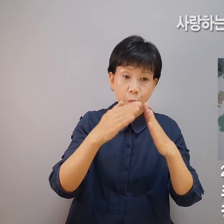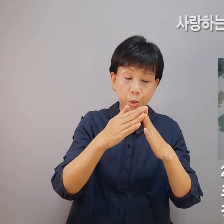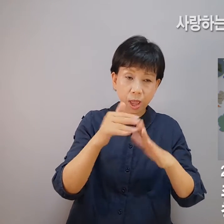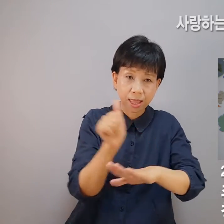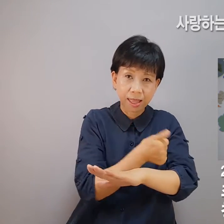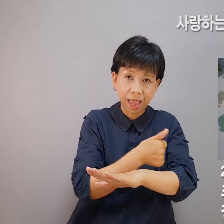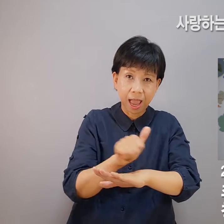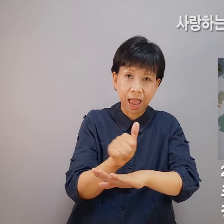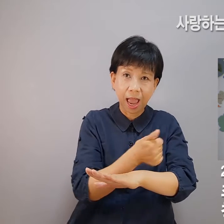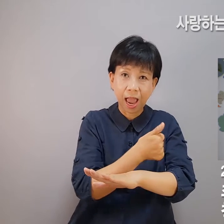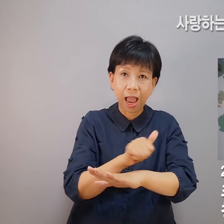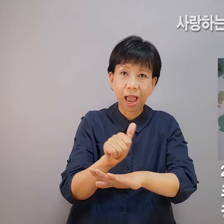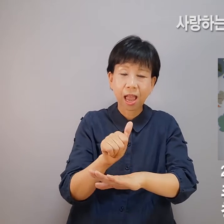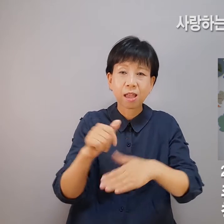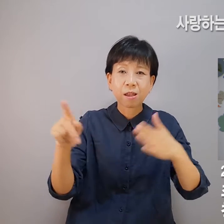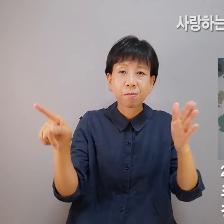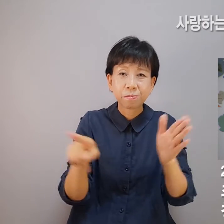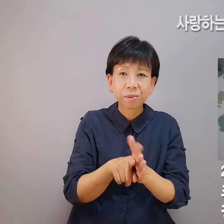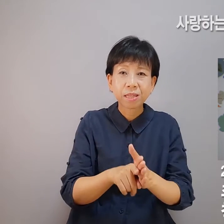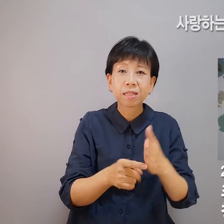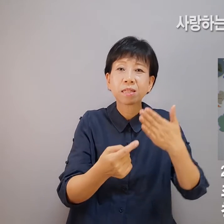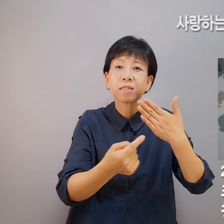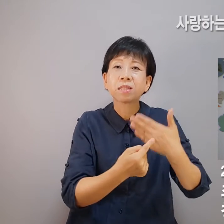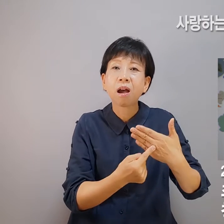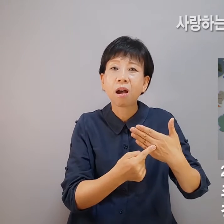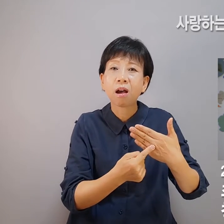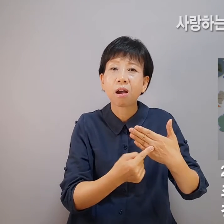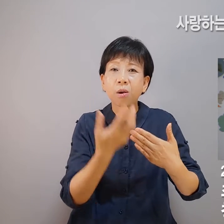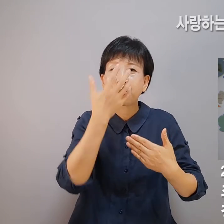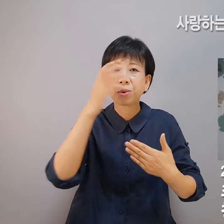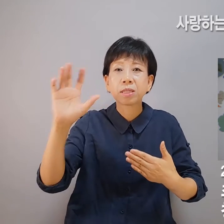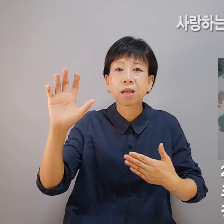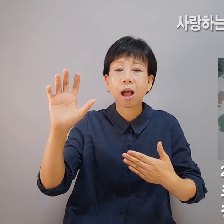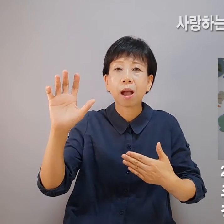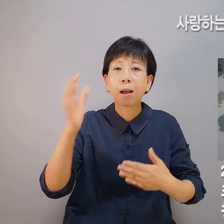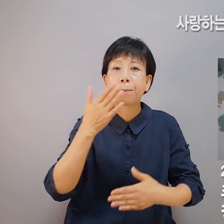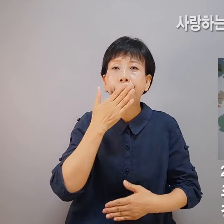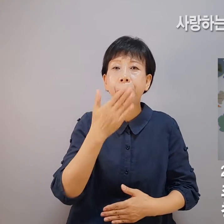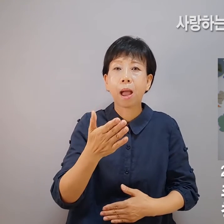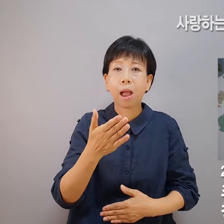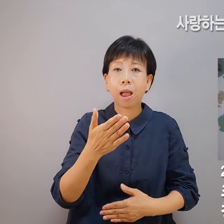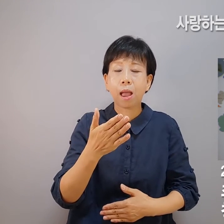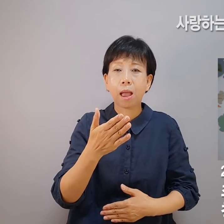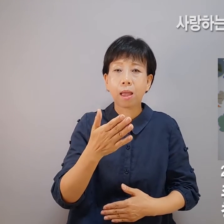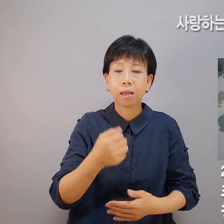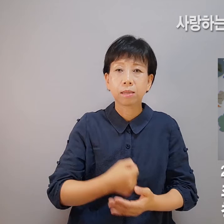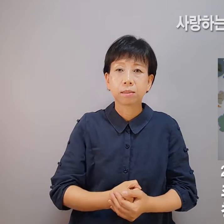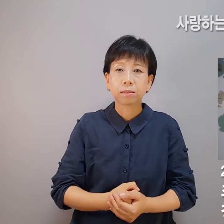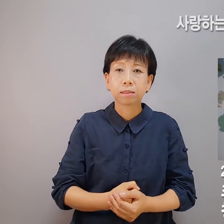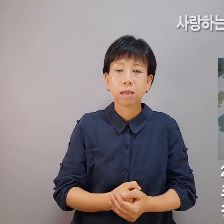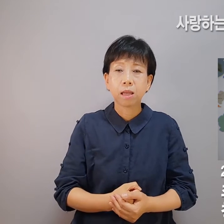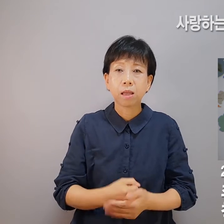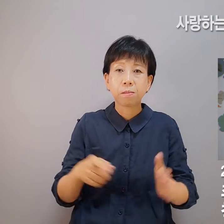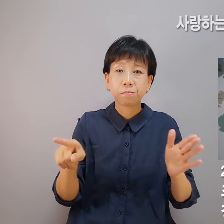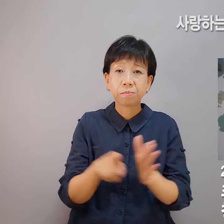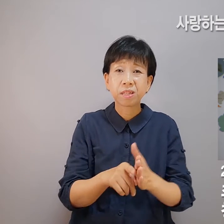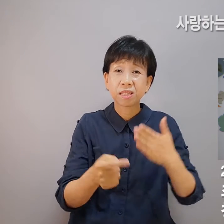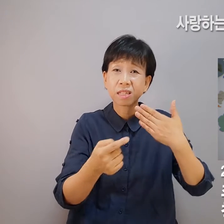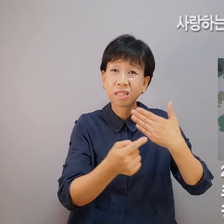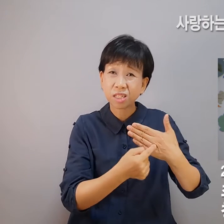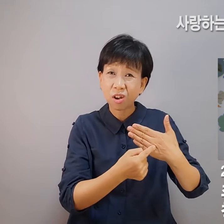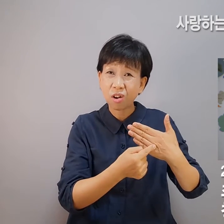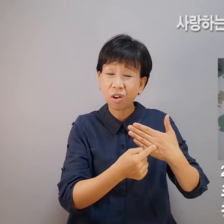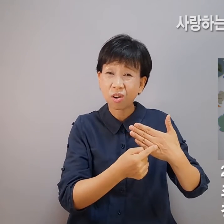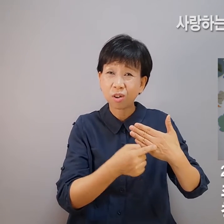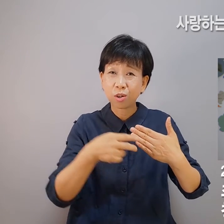있습니다. 믿는 척 할 수 있습니다. 그러나 성경은 이걸 동행이라고 말하지는 않습니다.